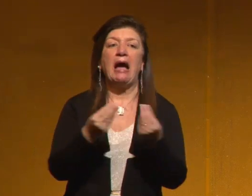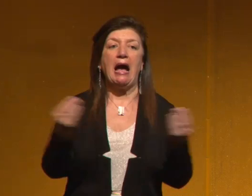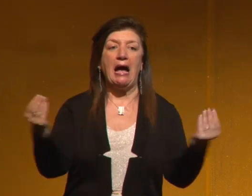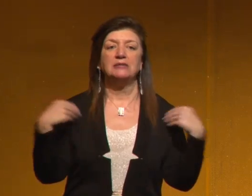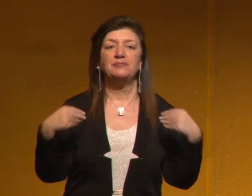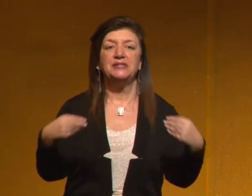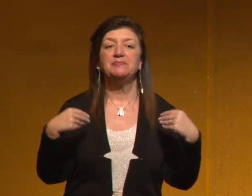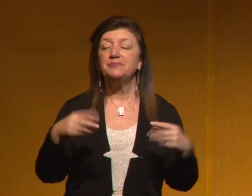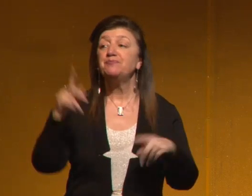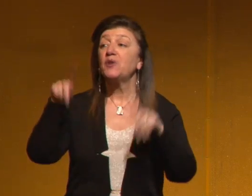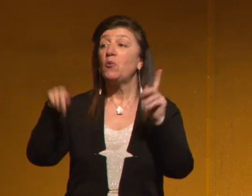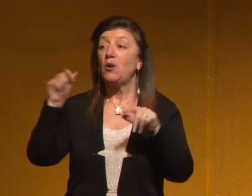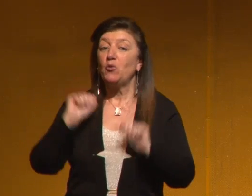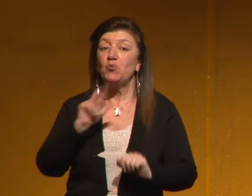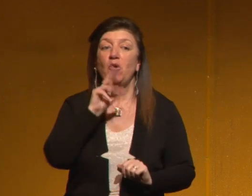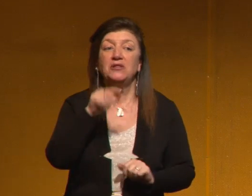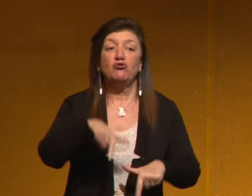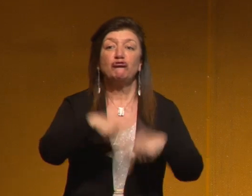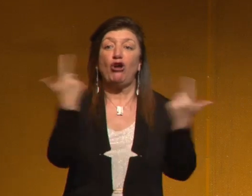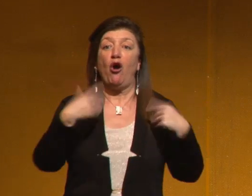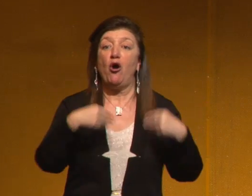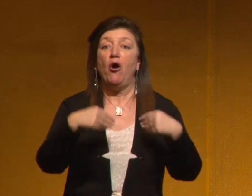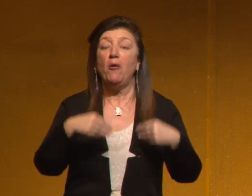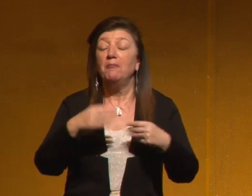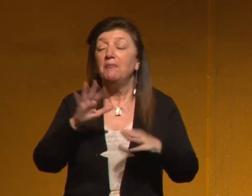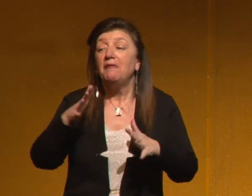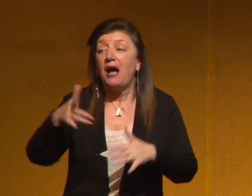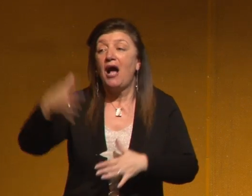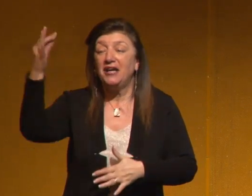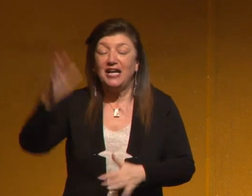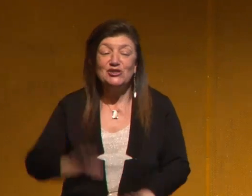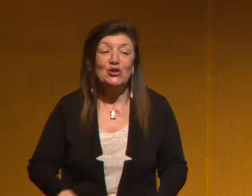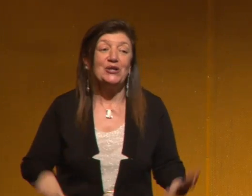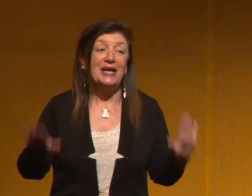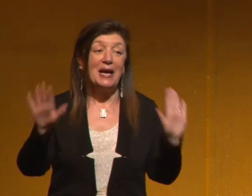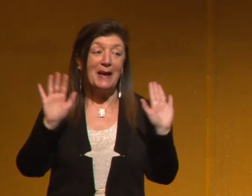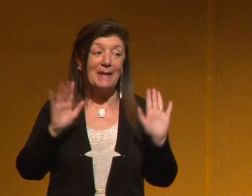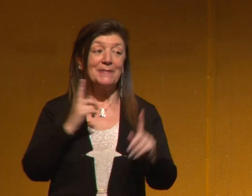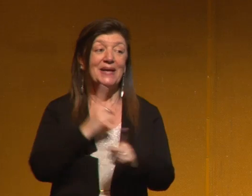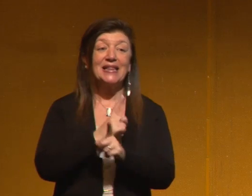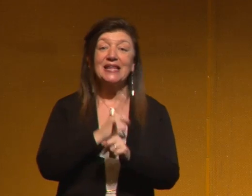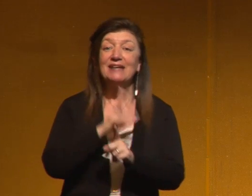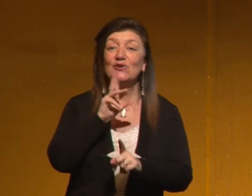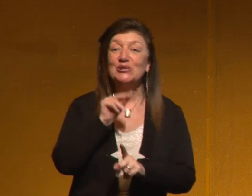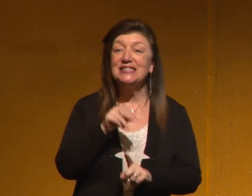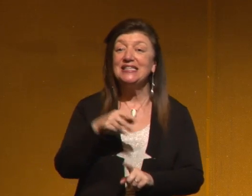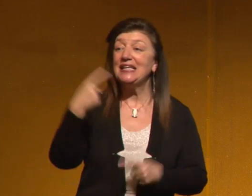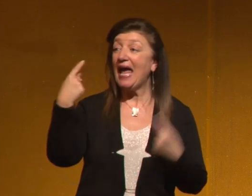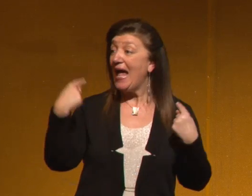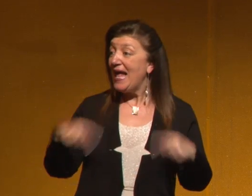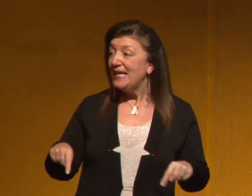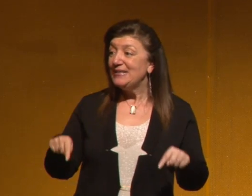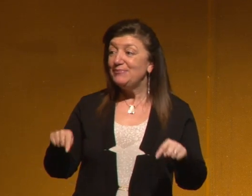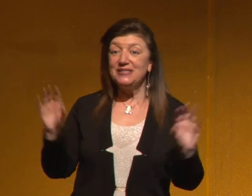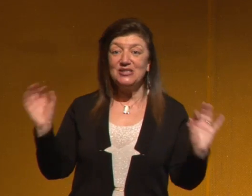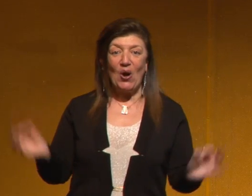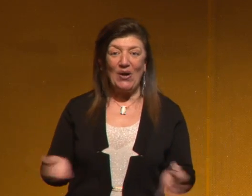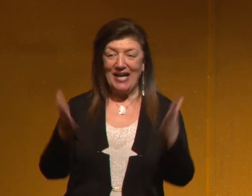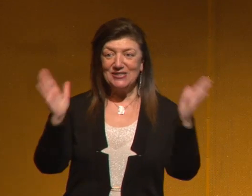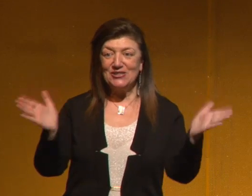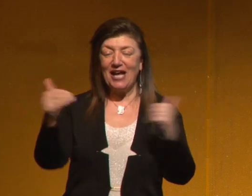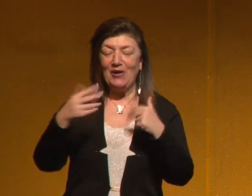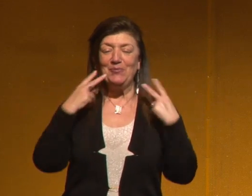anche dire troppe avrebbe pure ragione è però mi devo dire che questa la vivo soggettivamente